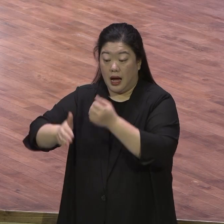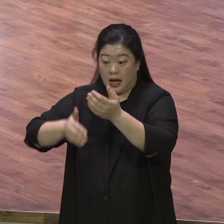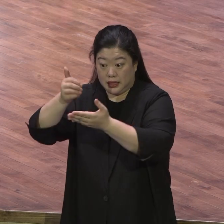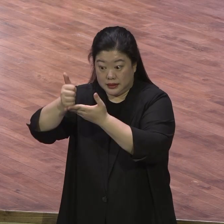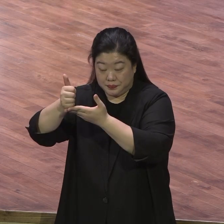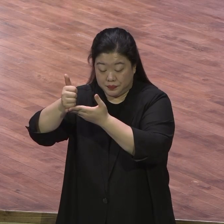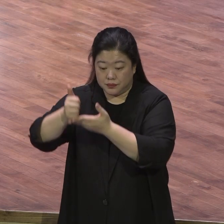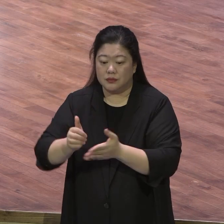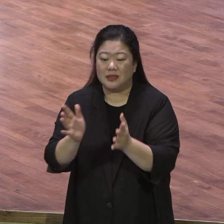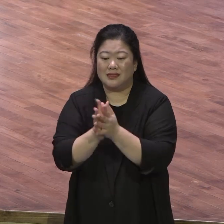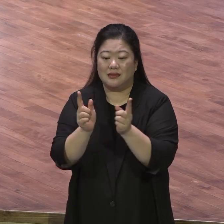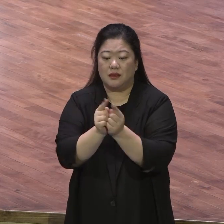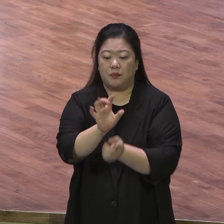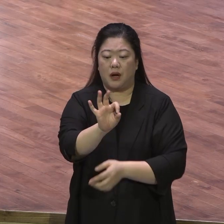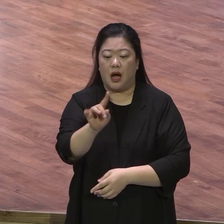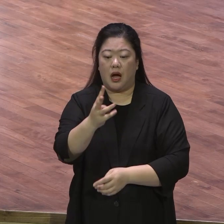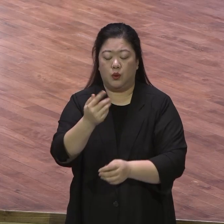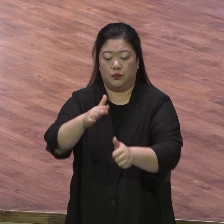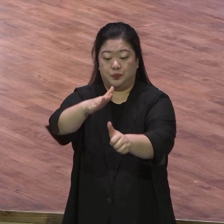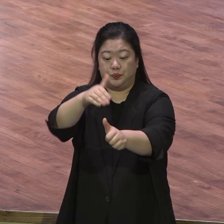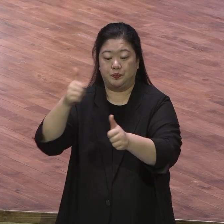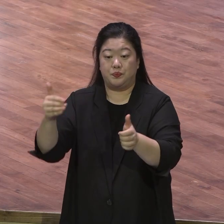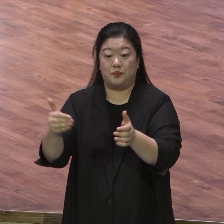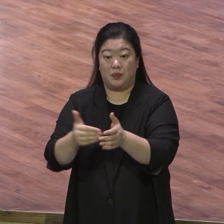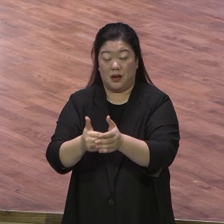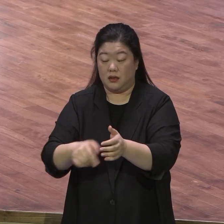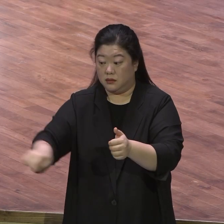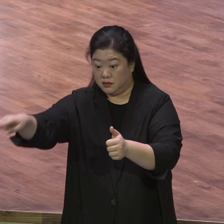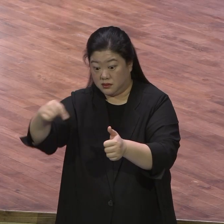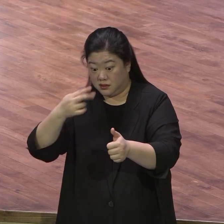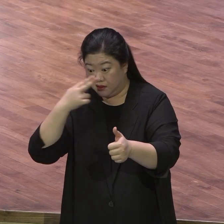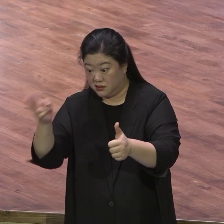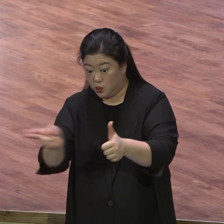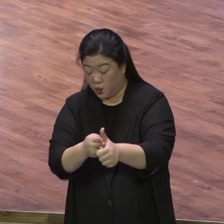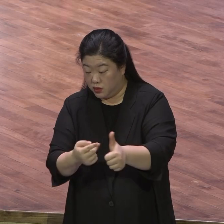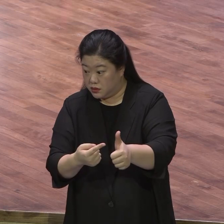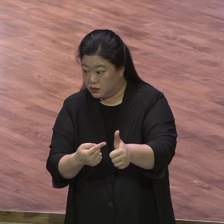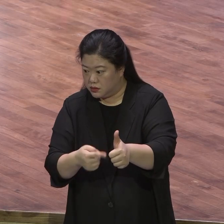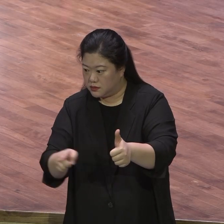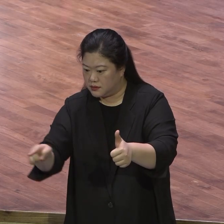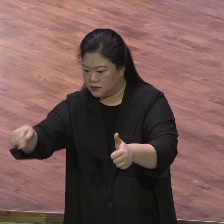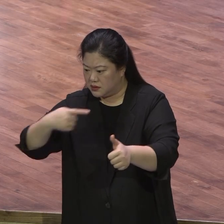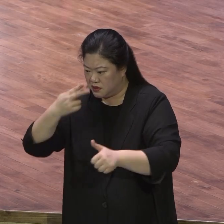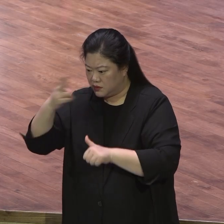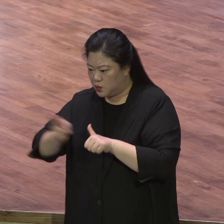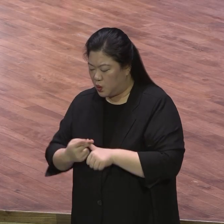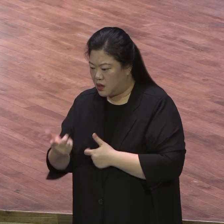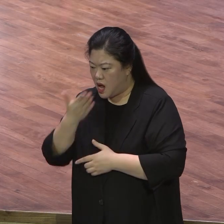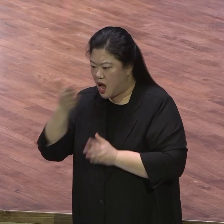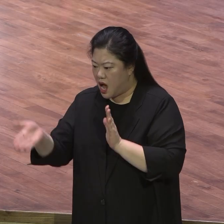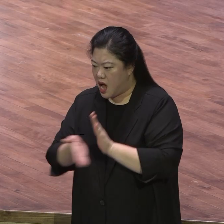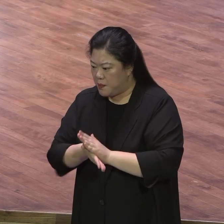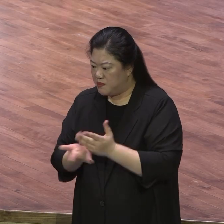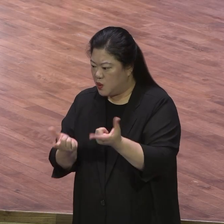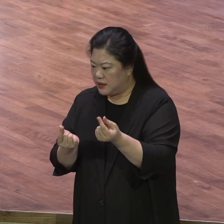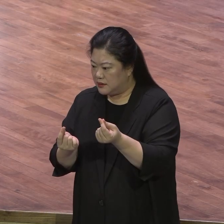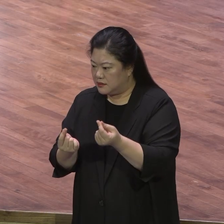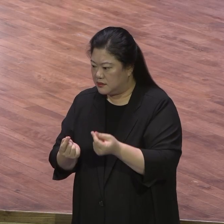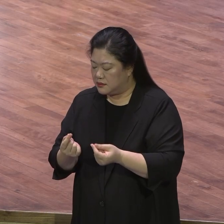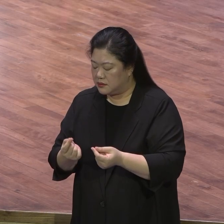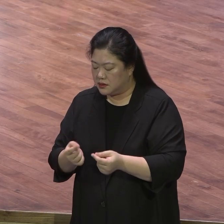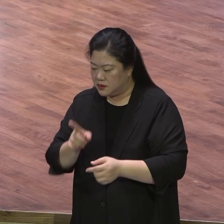간대에 큰 사람 아니에요 여러분이 오든 기관 모든 부서에 세워오신 전도사님들 주의